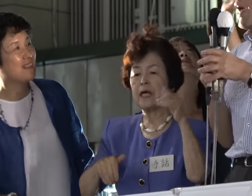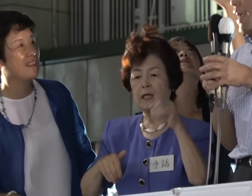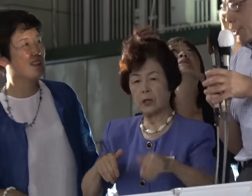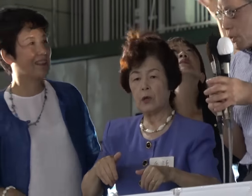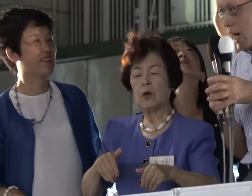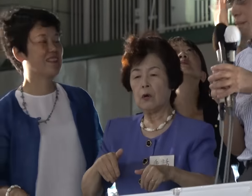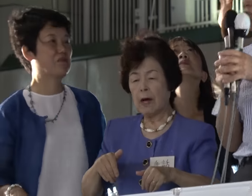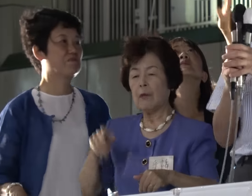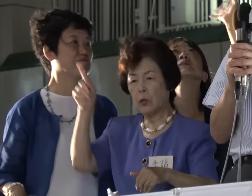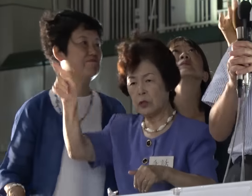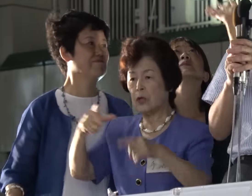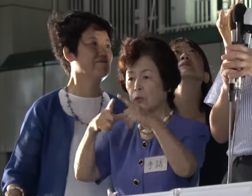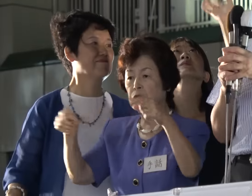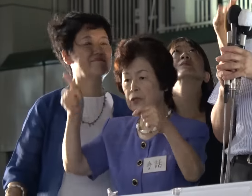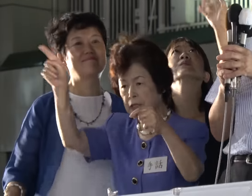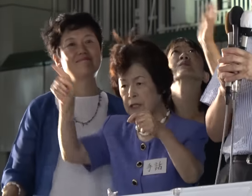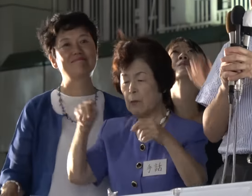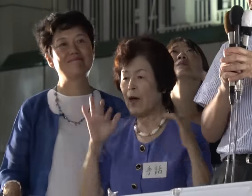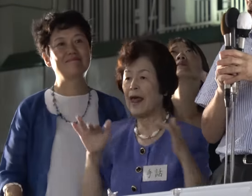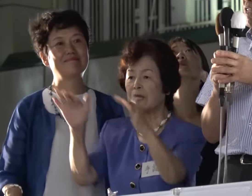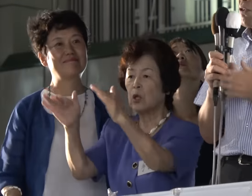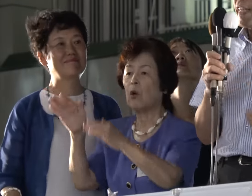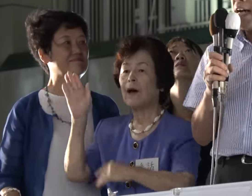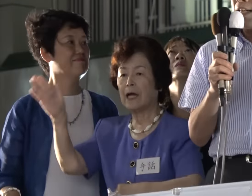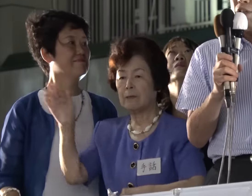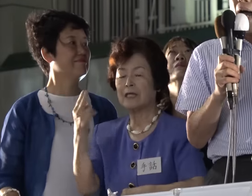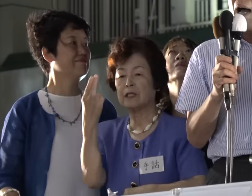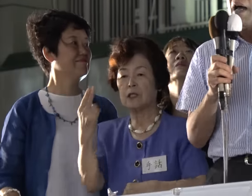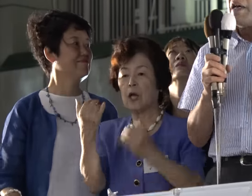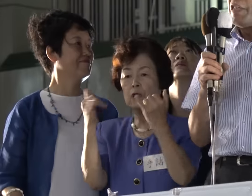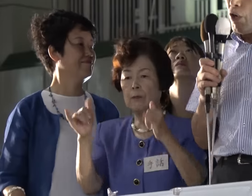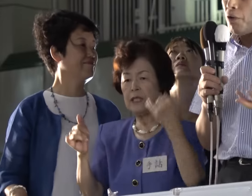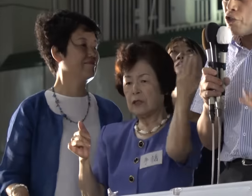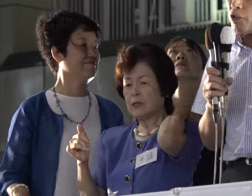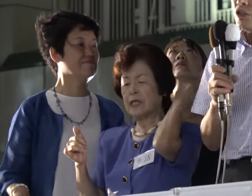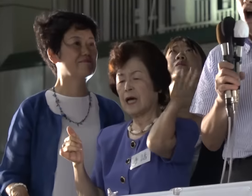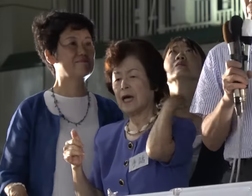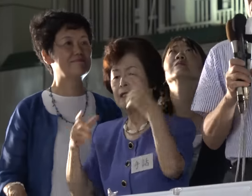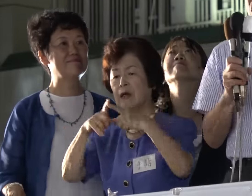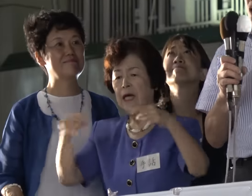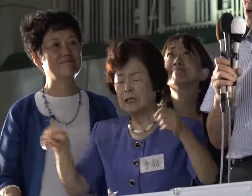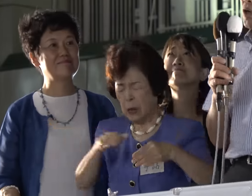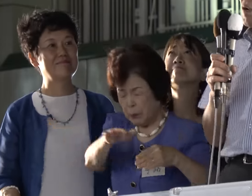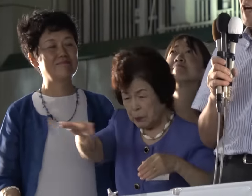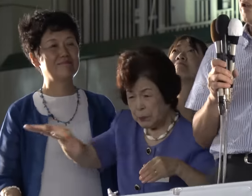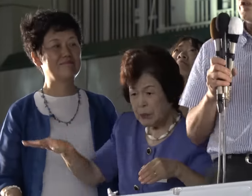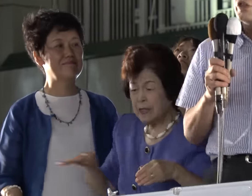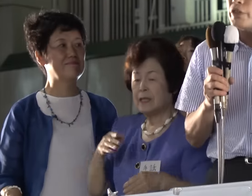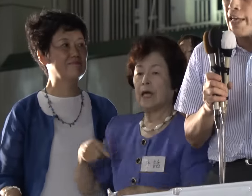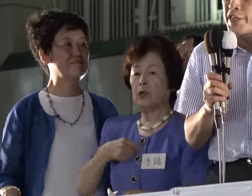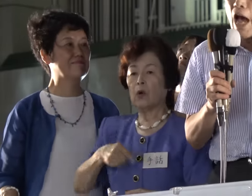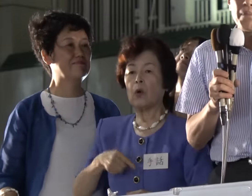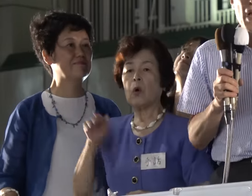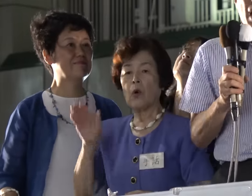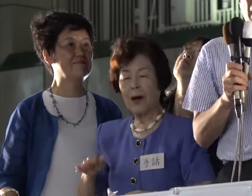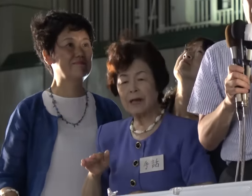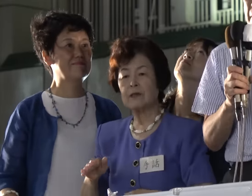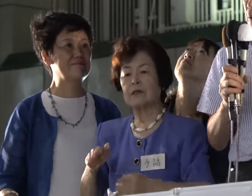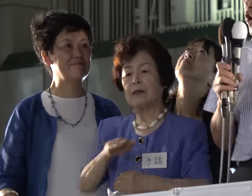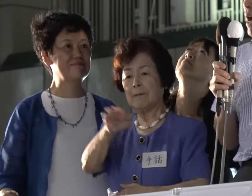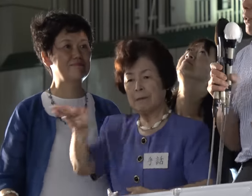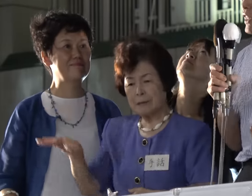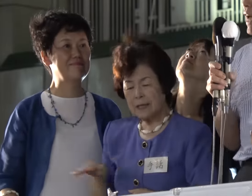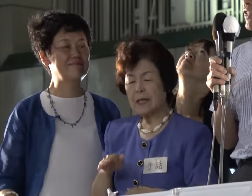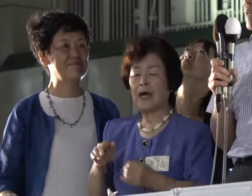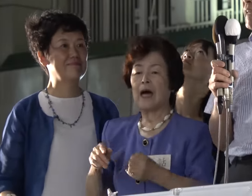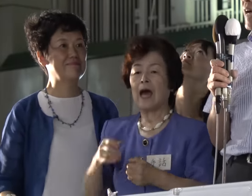にも影響があります。私たち東京都民の背中には日本中の心ある有権者、憲